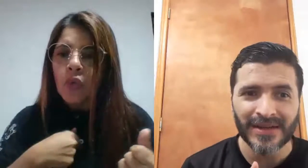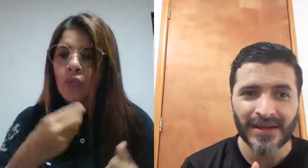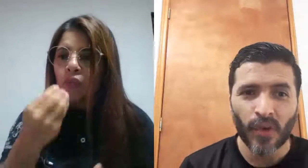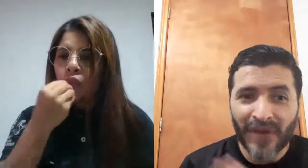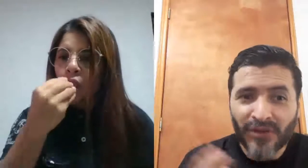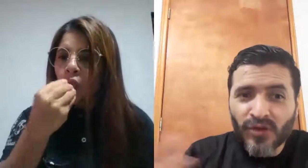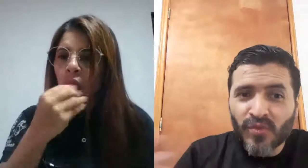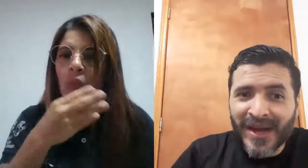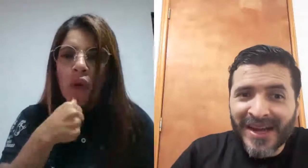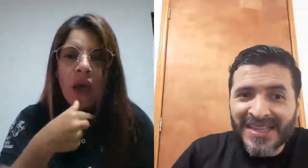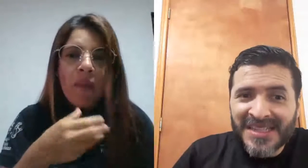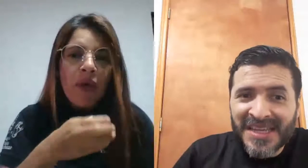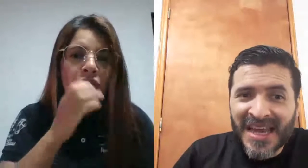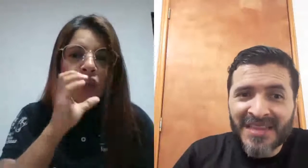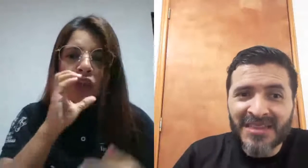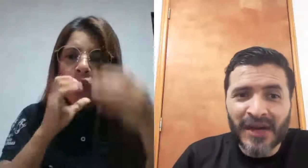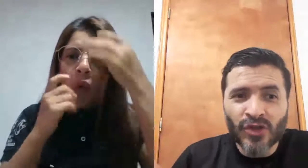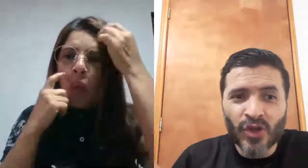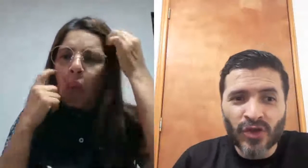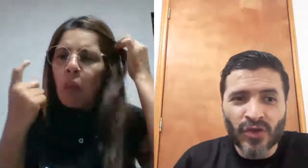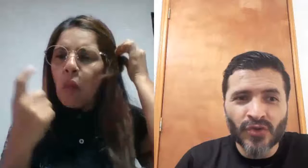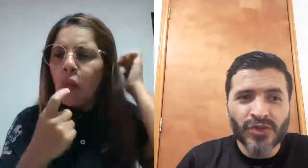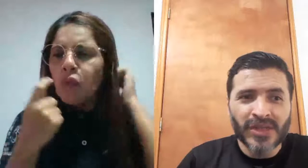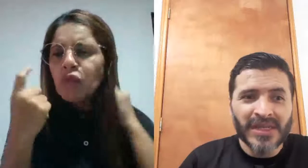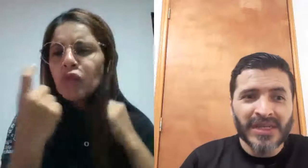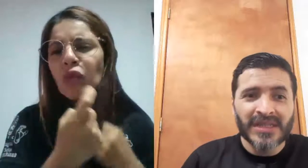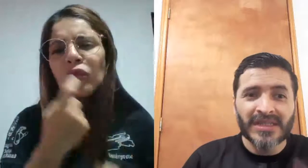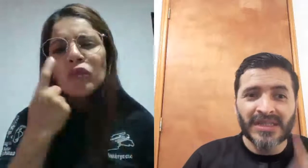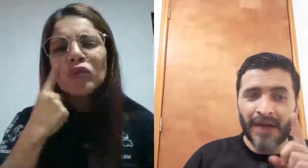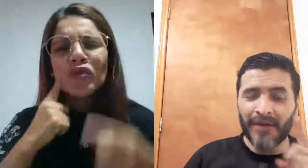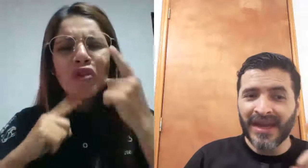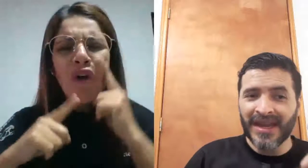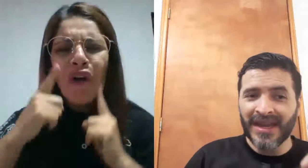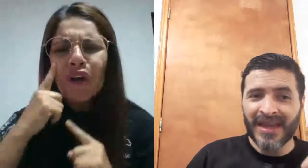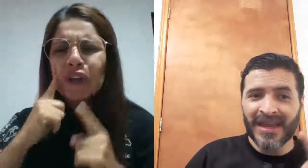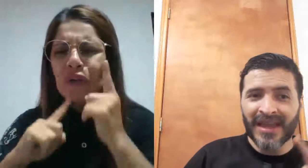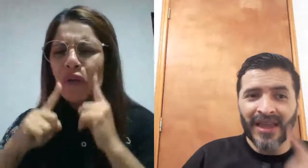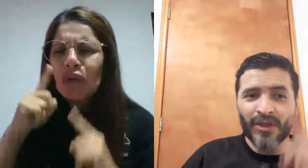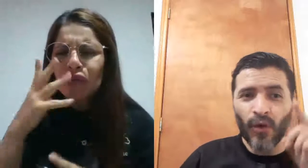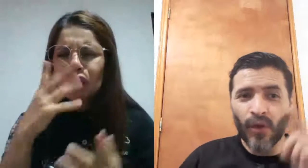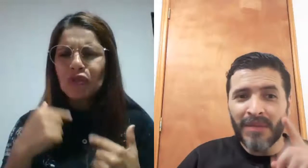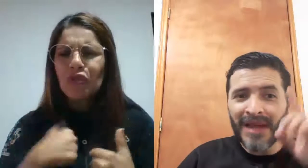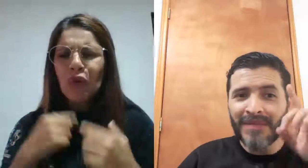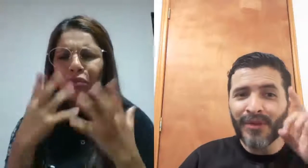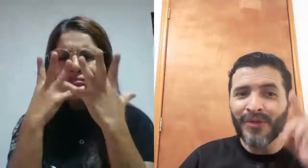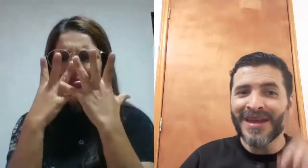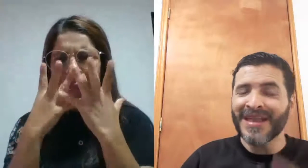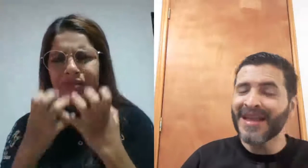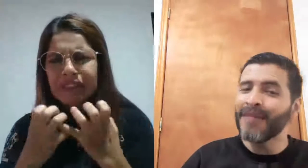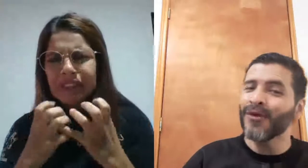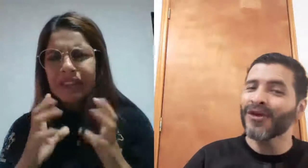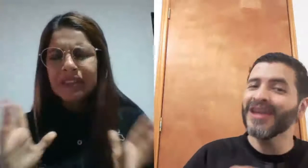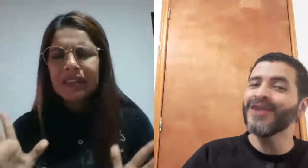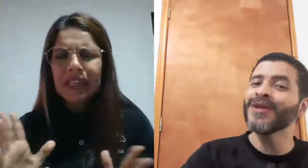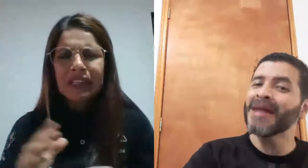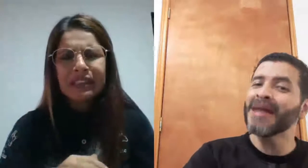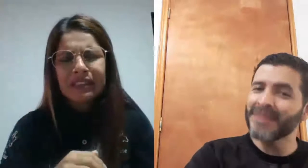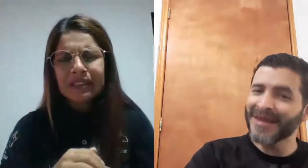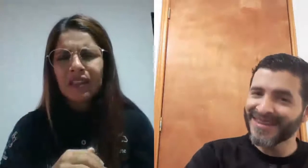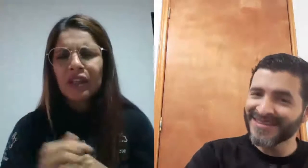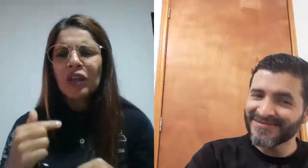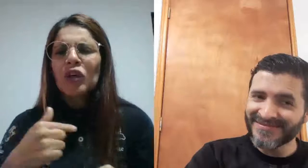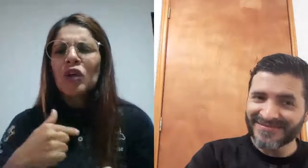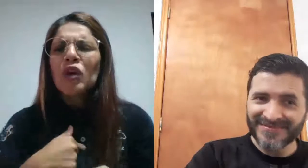llorar. ¿Cuántos mueren así entre nosotros? Ya ven que todo el mal proviene del amor y no